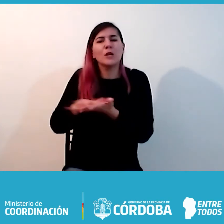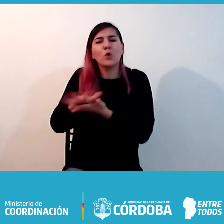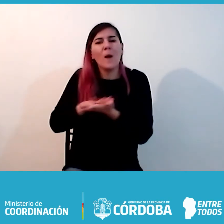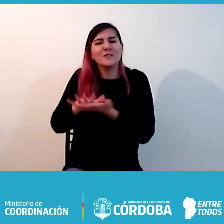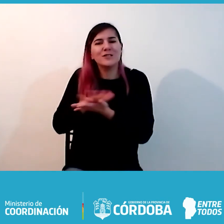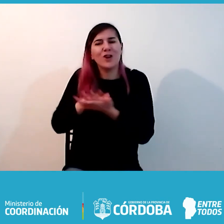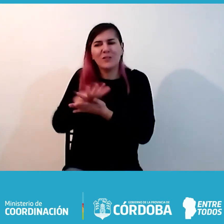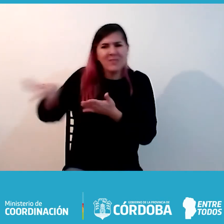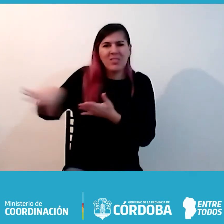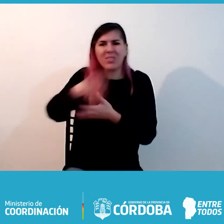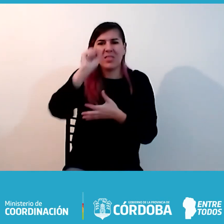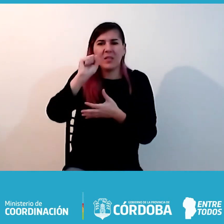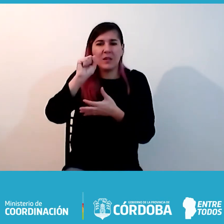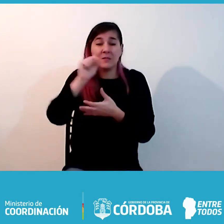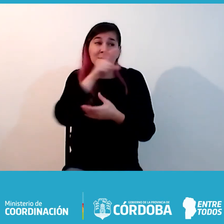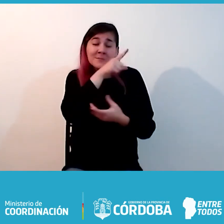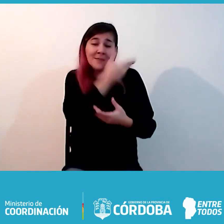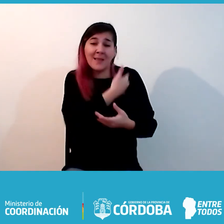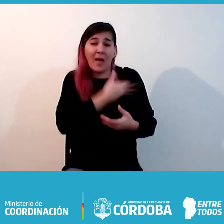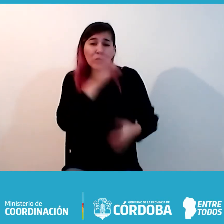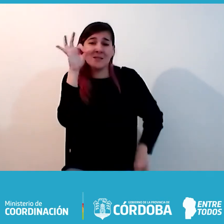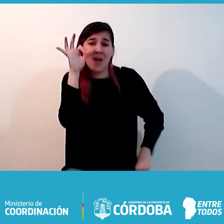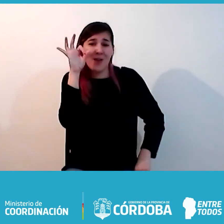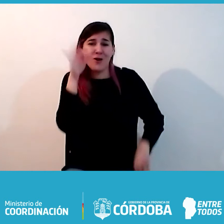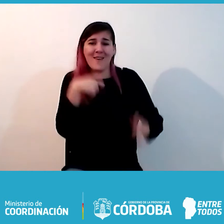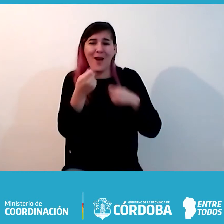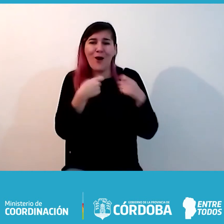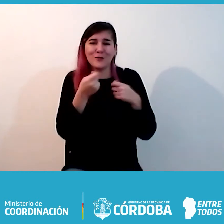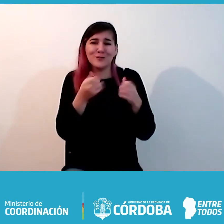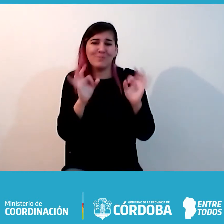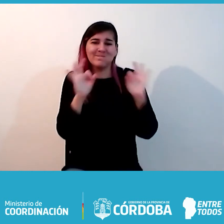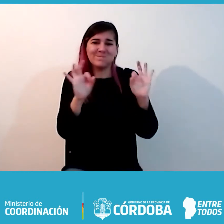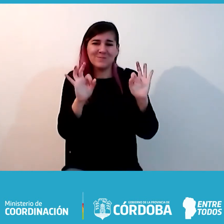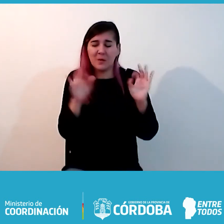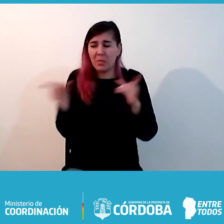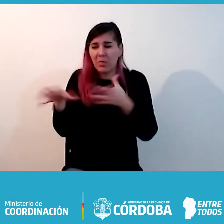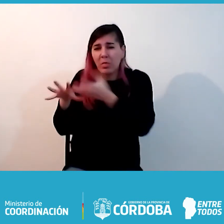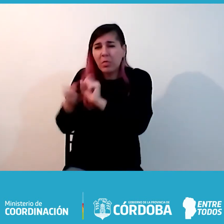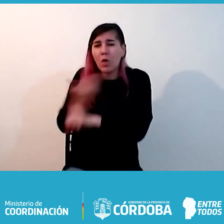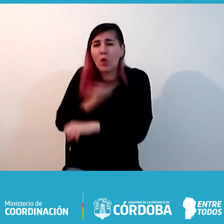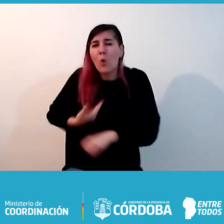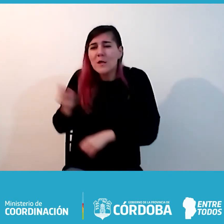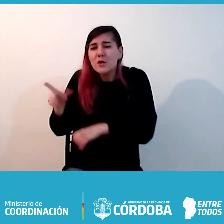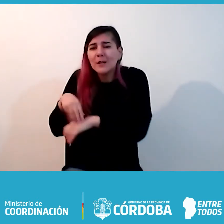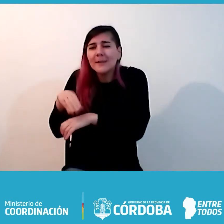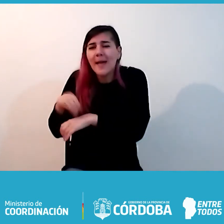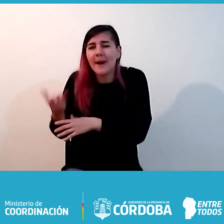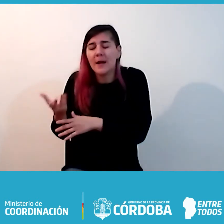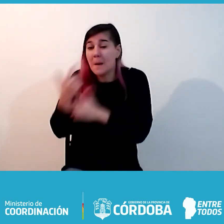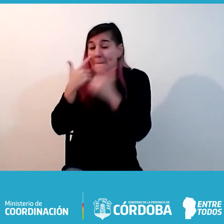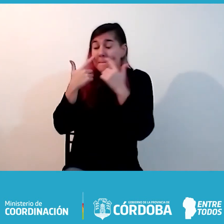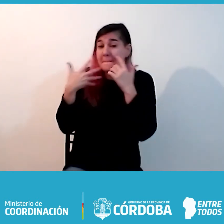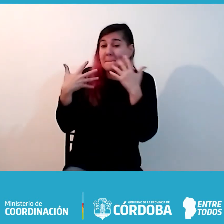expropiación le va a salir cero al Estado, resultando un negocio redondo y en perjuicio de los dueños de la tierra. El impacto visual, sin hablar del ambiente,